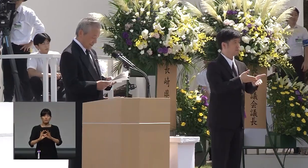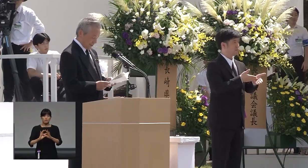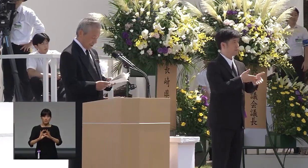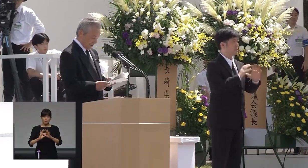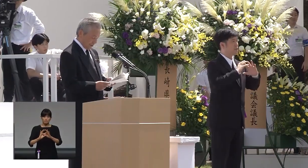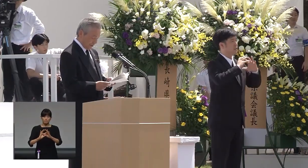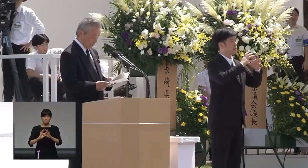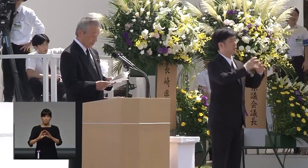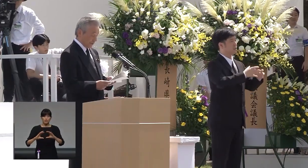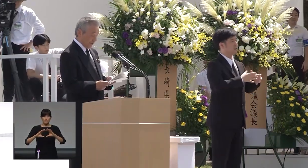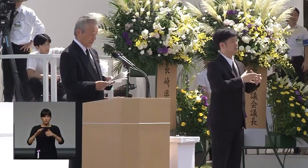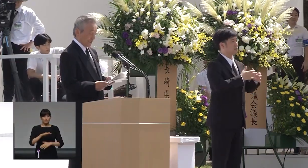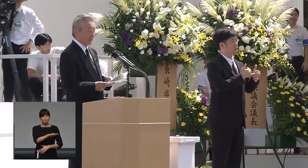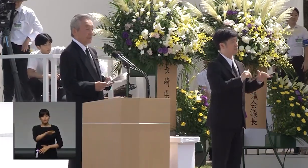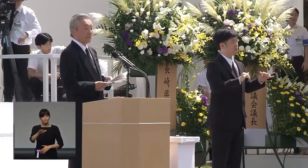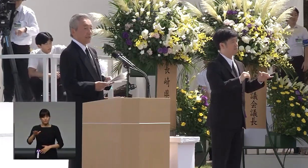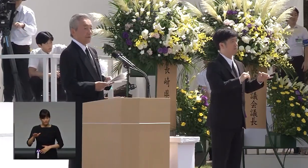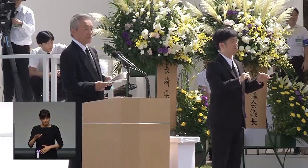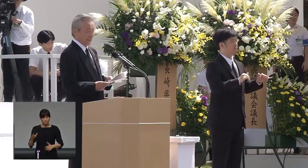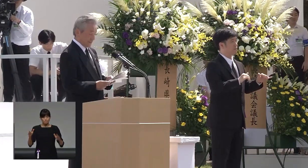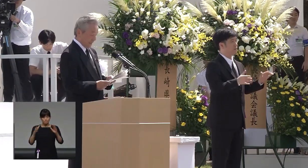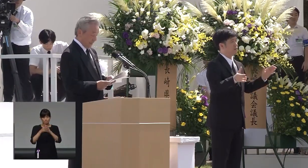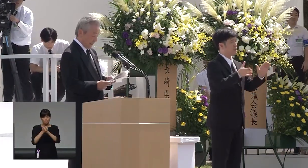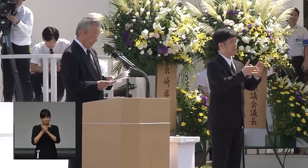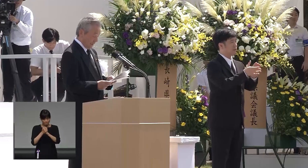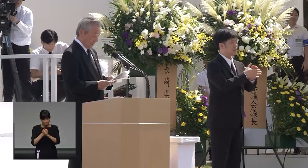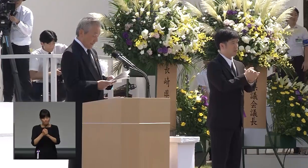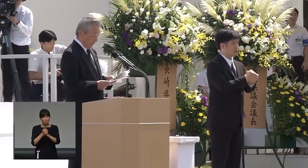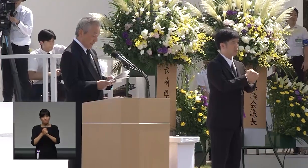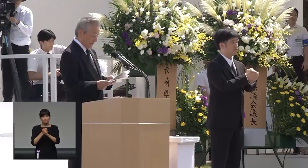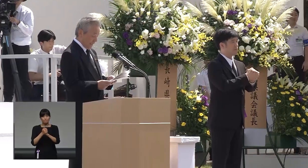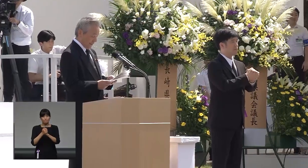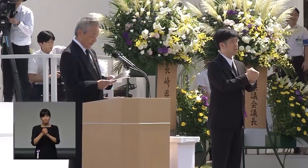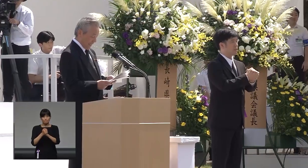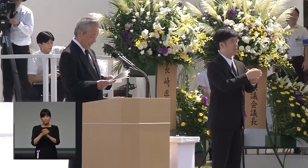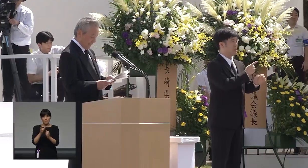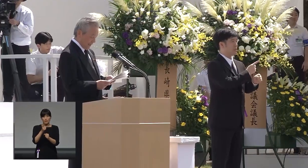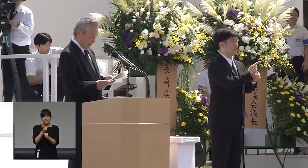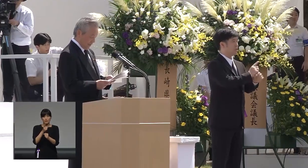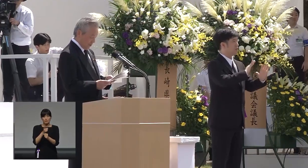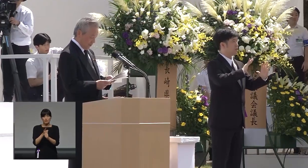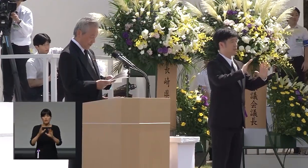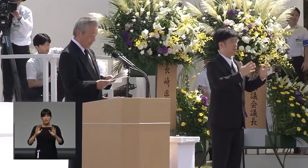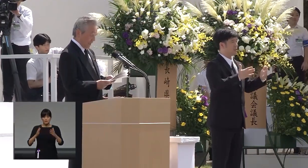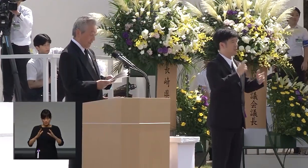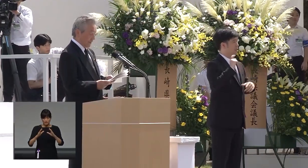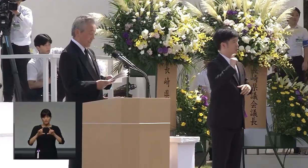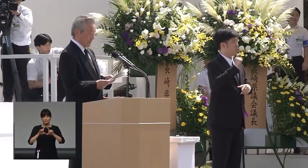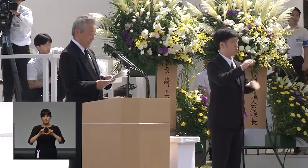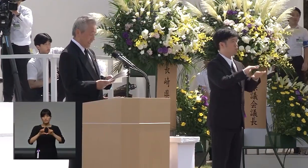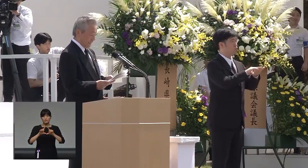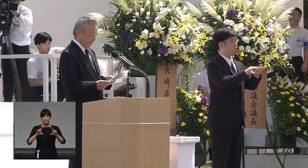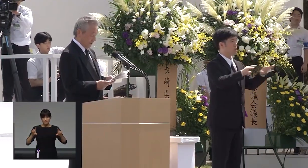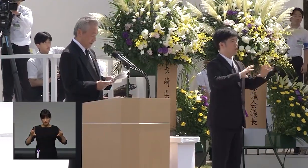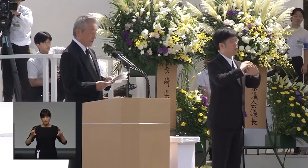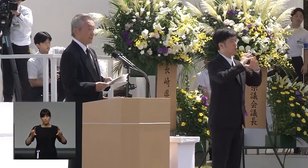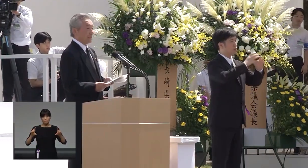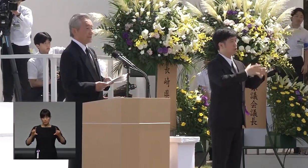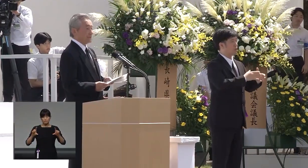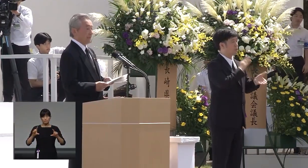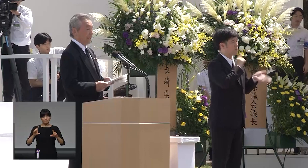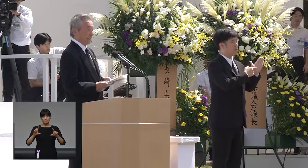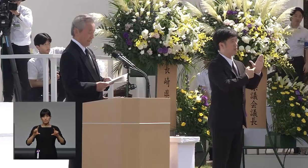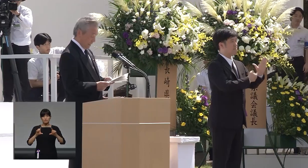世界中の人々と共に手を携え核兵器のない高級平和な世界を